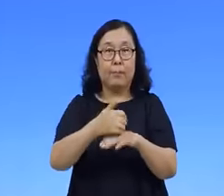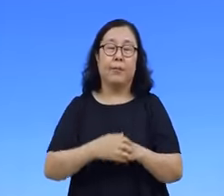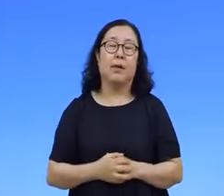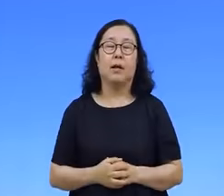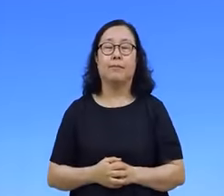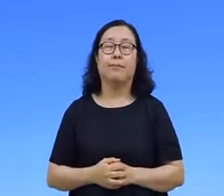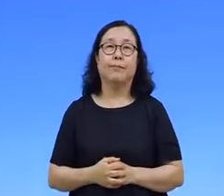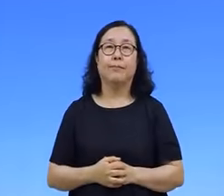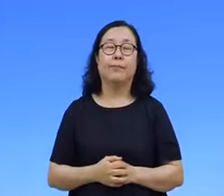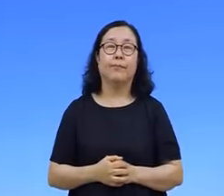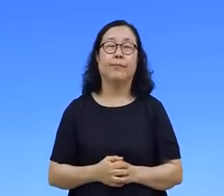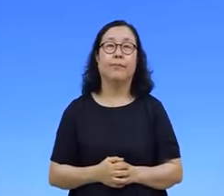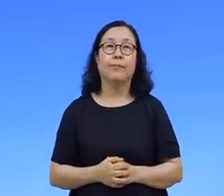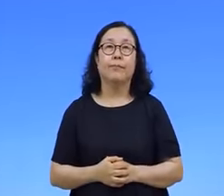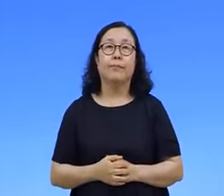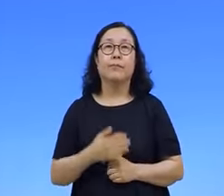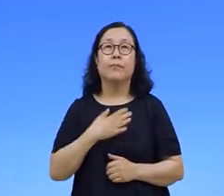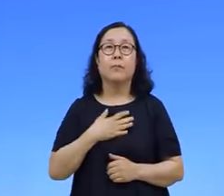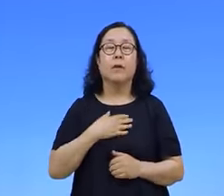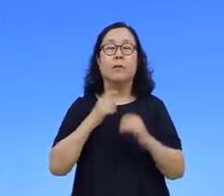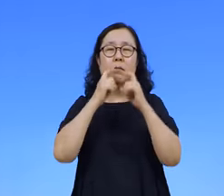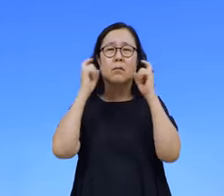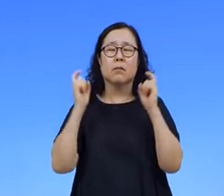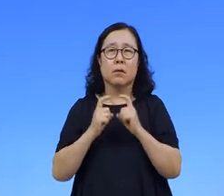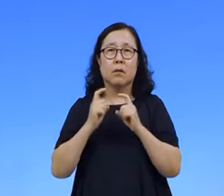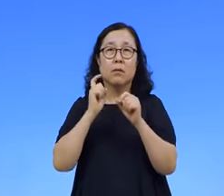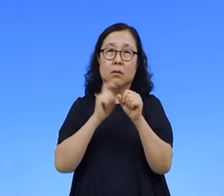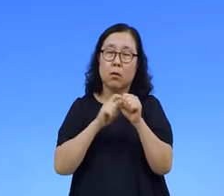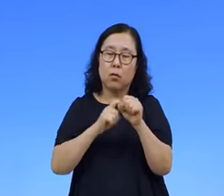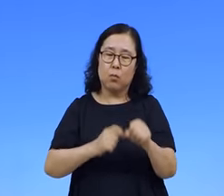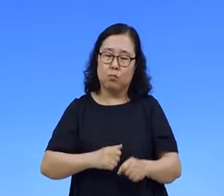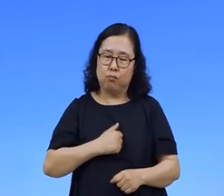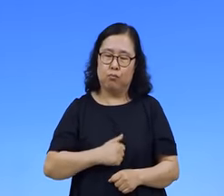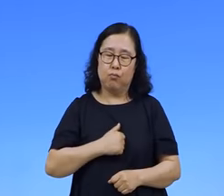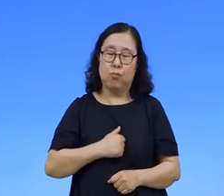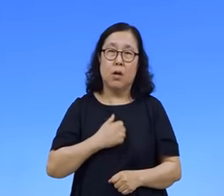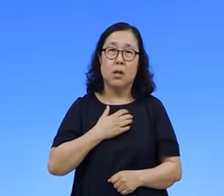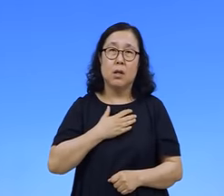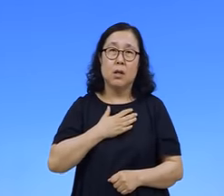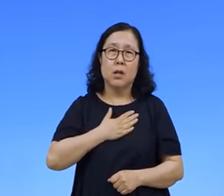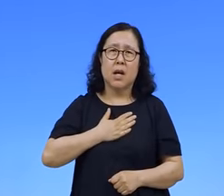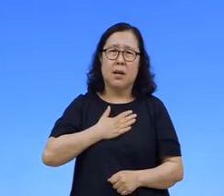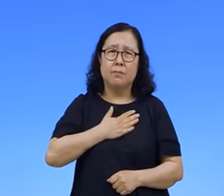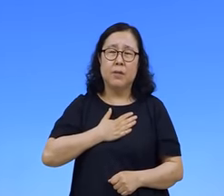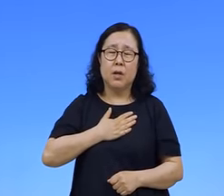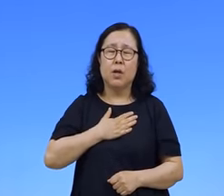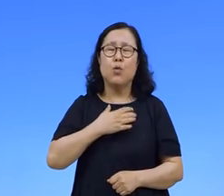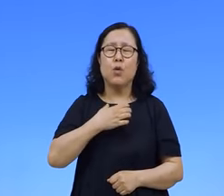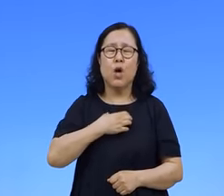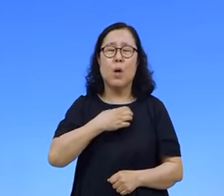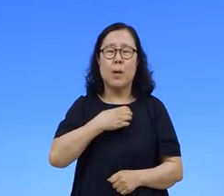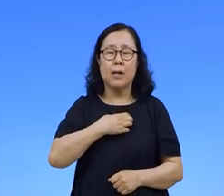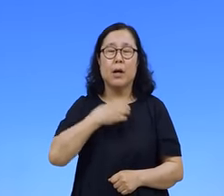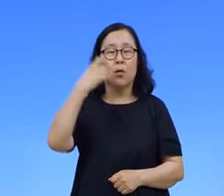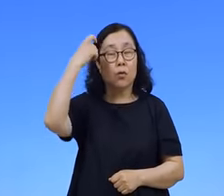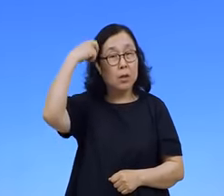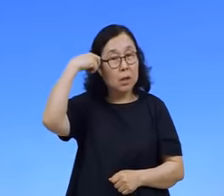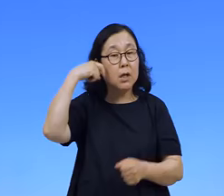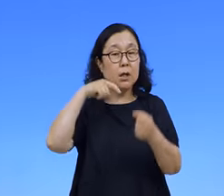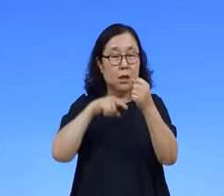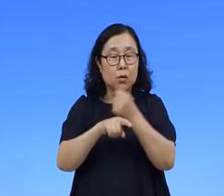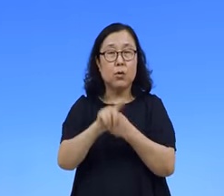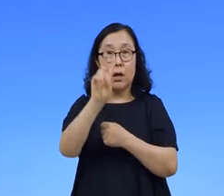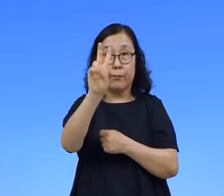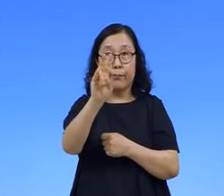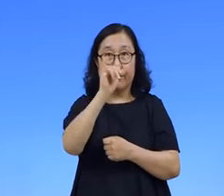것을 우리가 종종 들을 수가 있습니다. 제 개인적으로 이 분노라는 감정이 이게 참 위험한 감정이다라고 느끼는